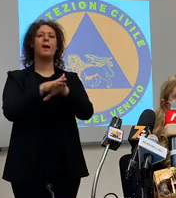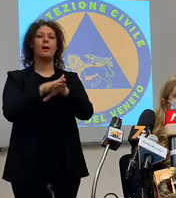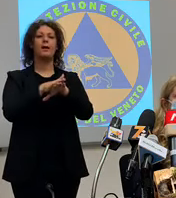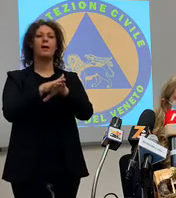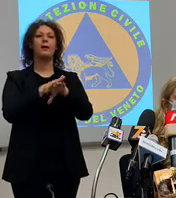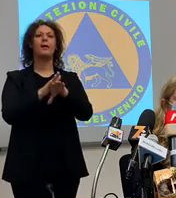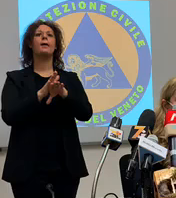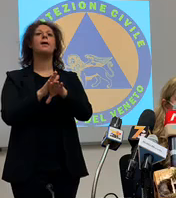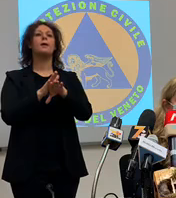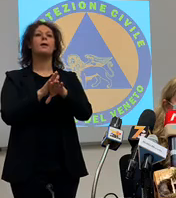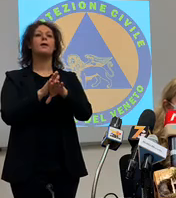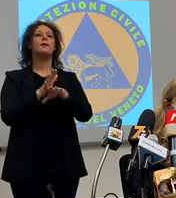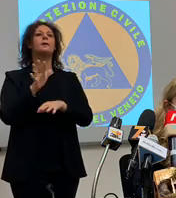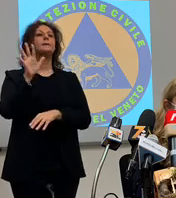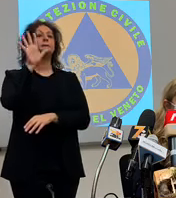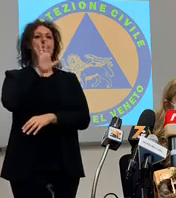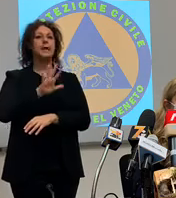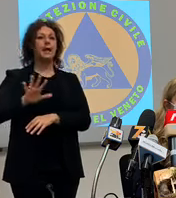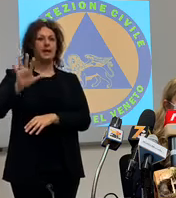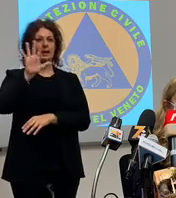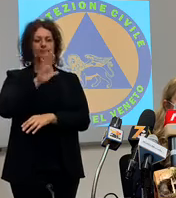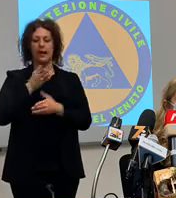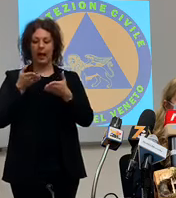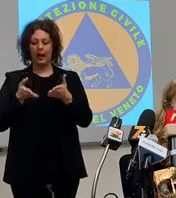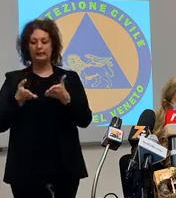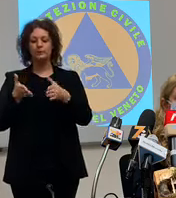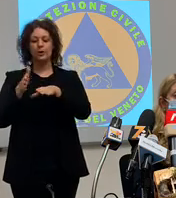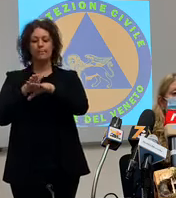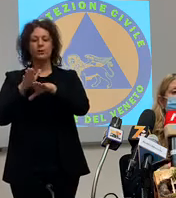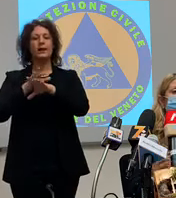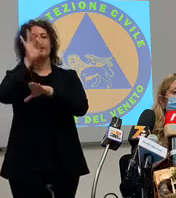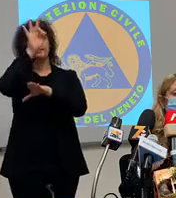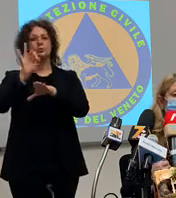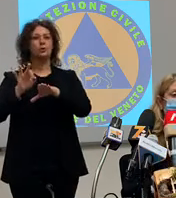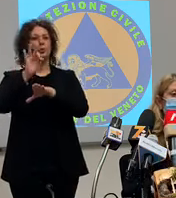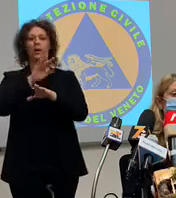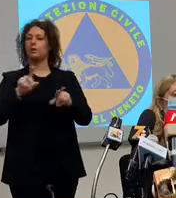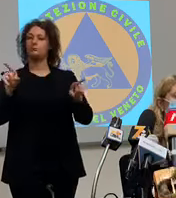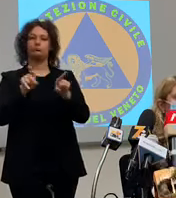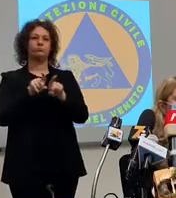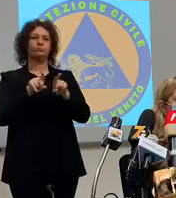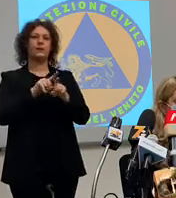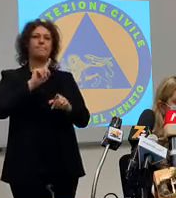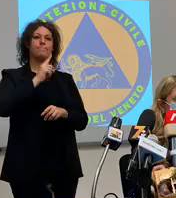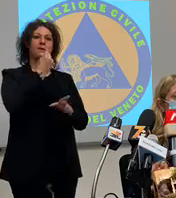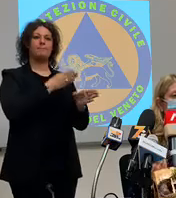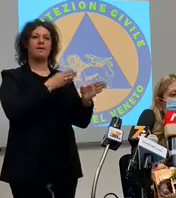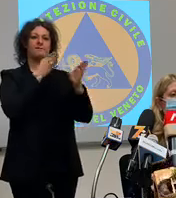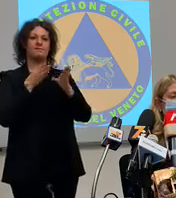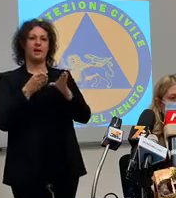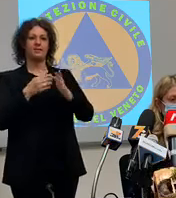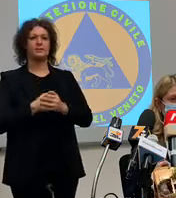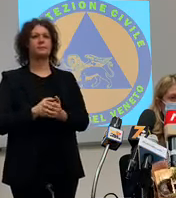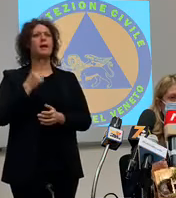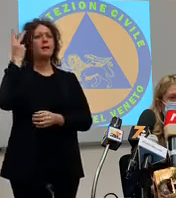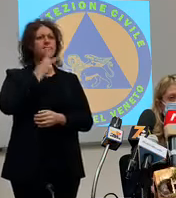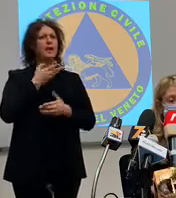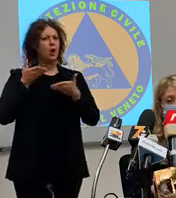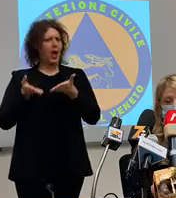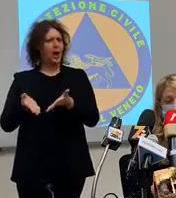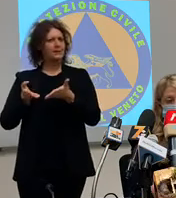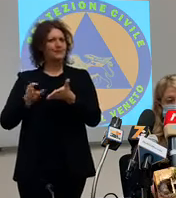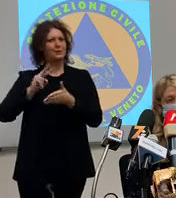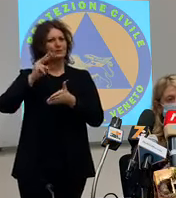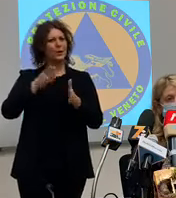stesso eccesso di mortalità che abbiamo riscontrato Nella prima fase abbiamo avuto una capacità diagnostica superiore perché